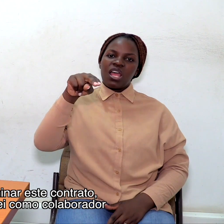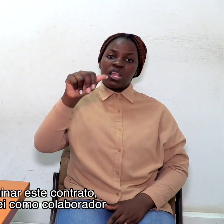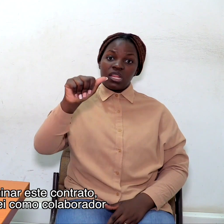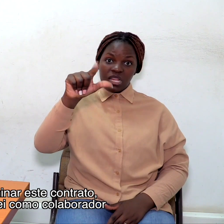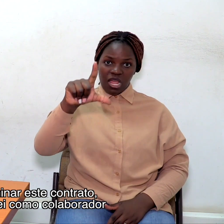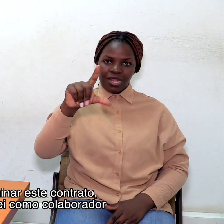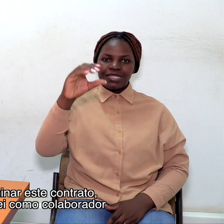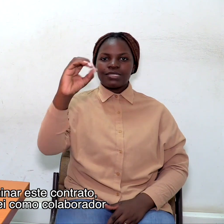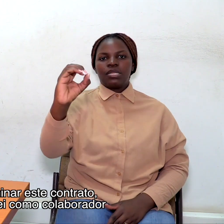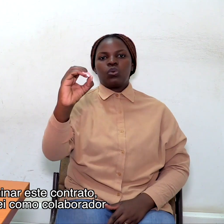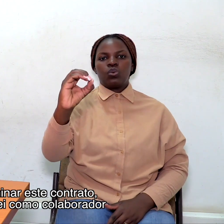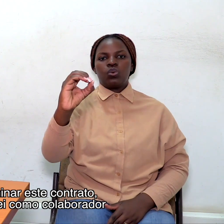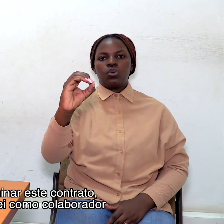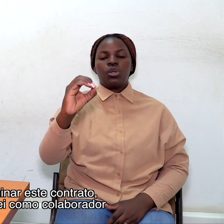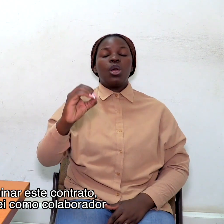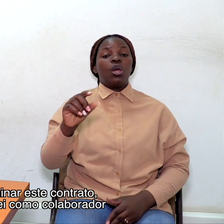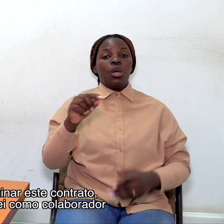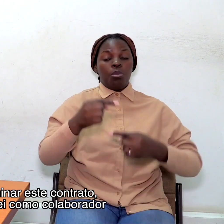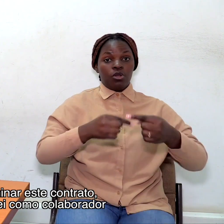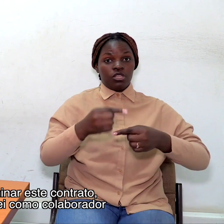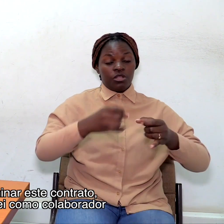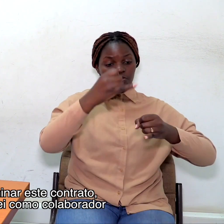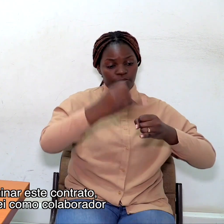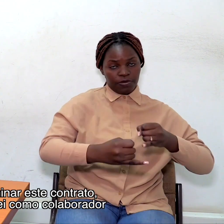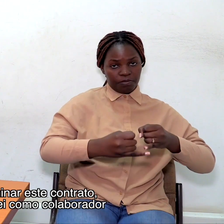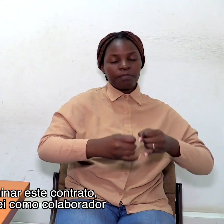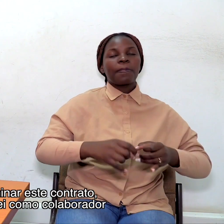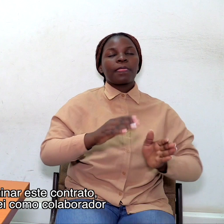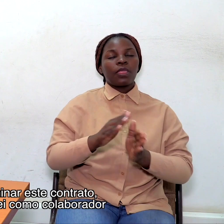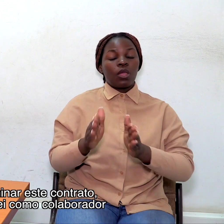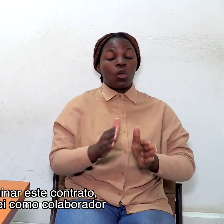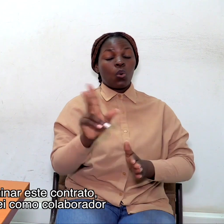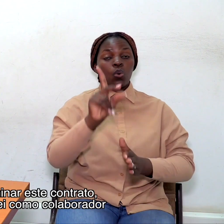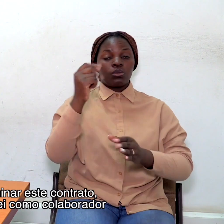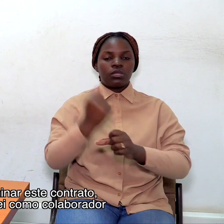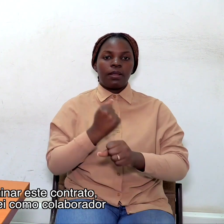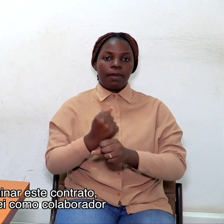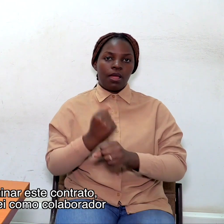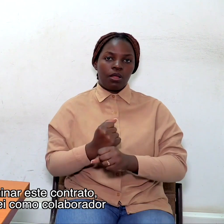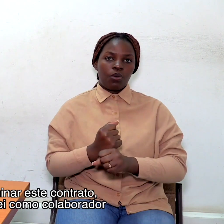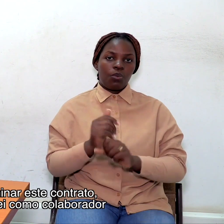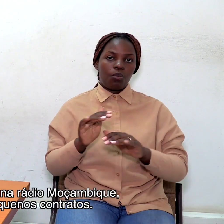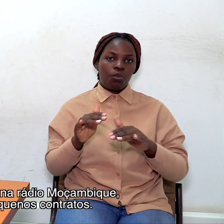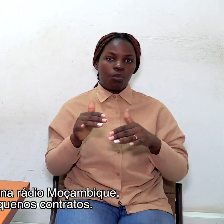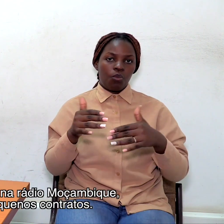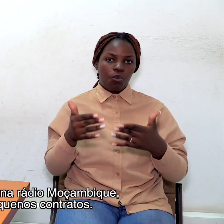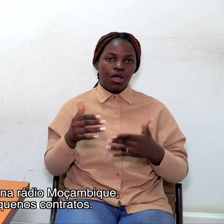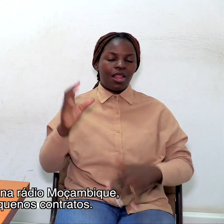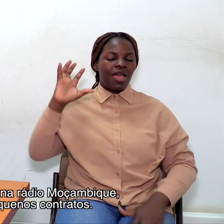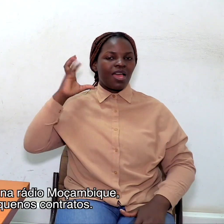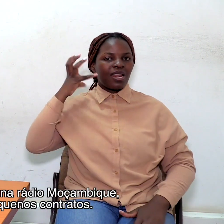terminar este contrato, também trabalhei como colaborador durante um tempo na